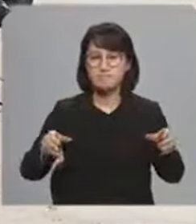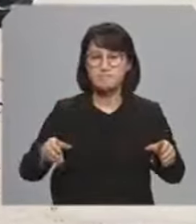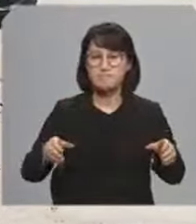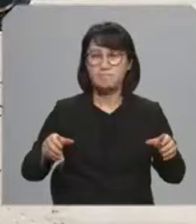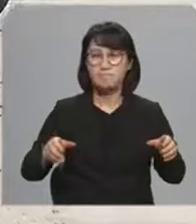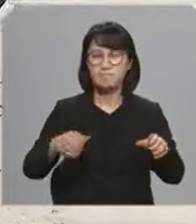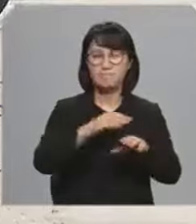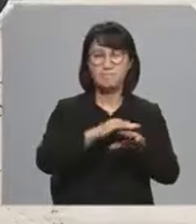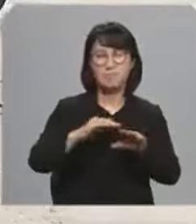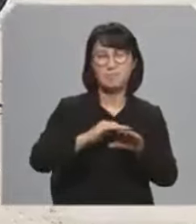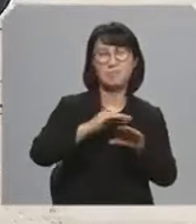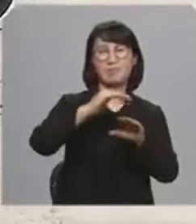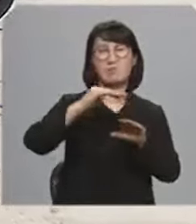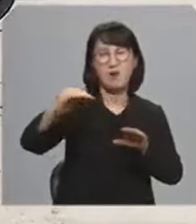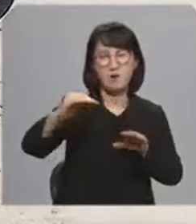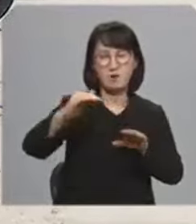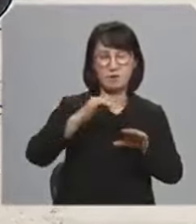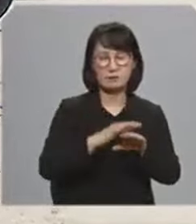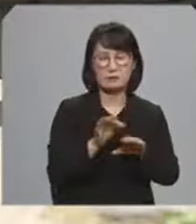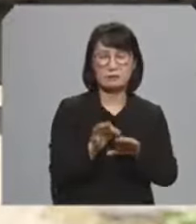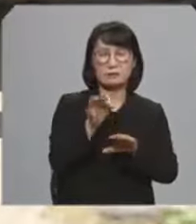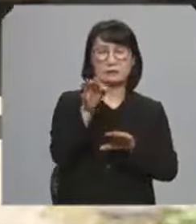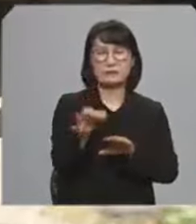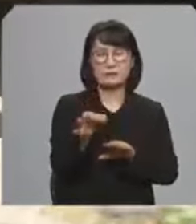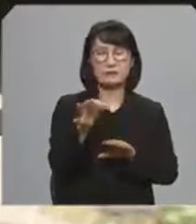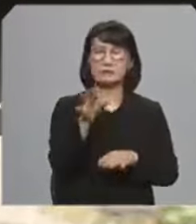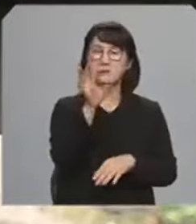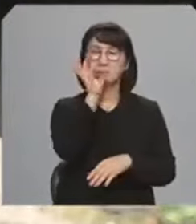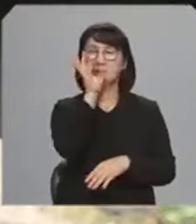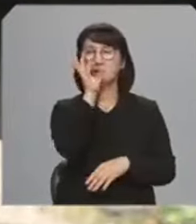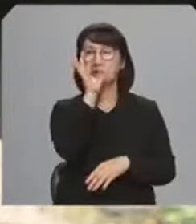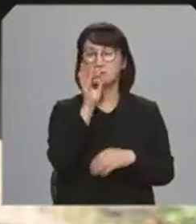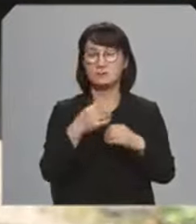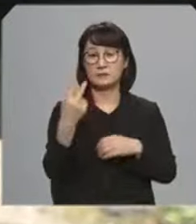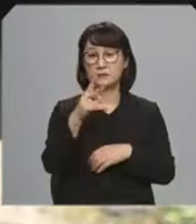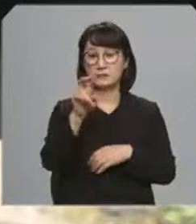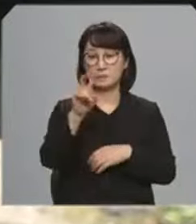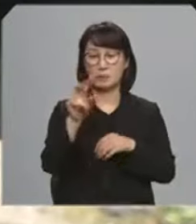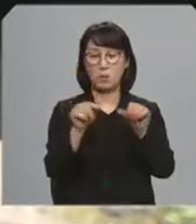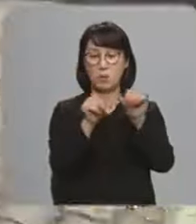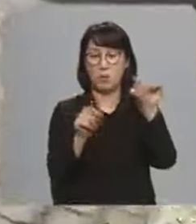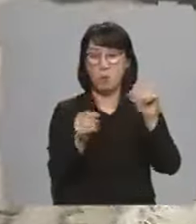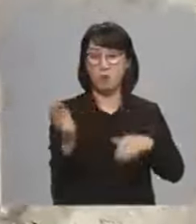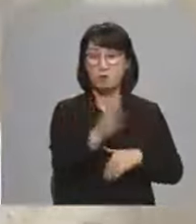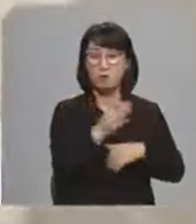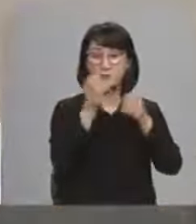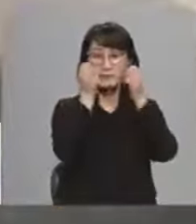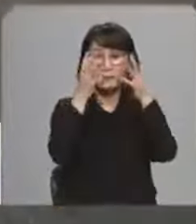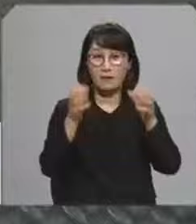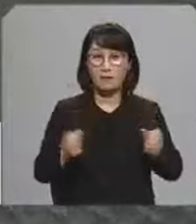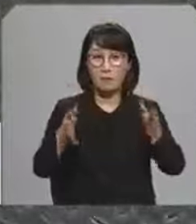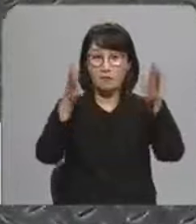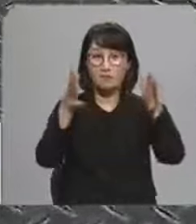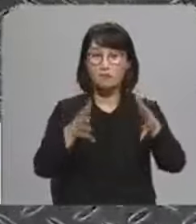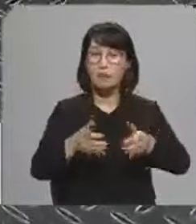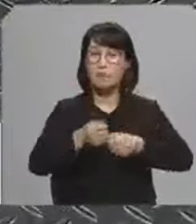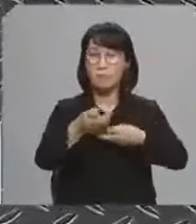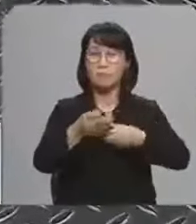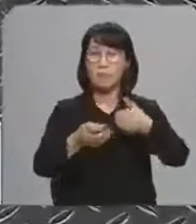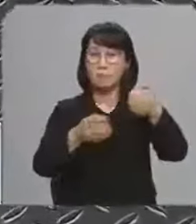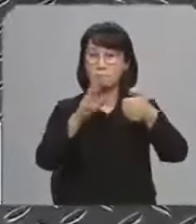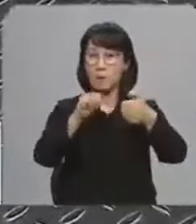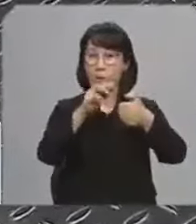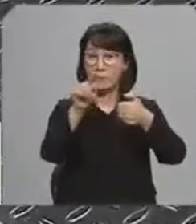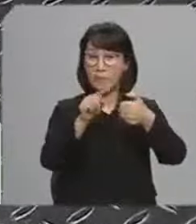턱을 휠체어가 넘어가기 쉽지 않기 때문입니다 2022년 5월부터 신축 건물의 50미 이상 점포는